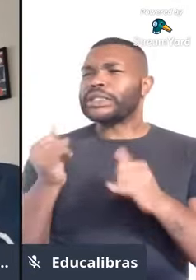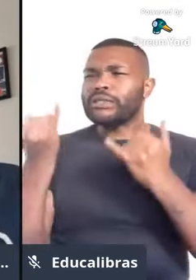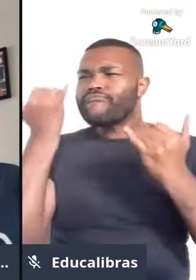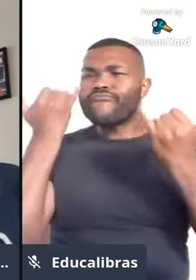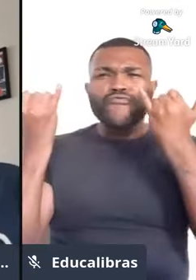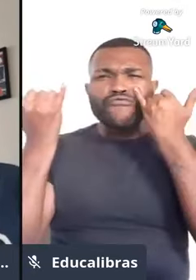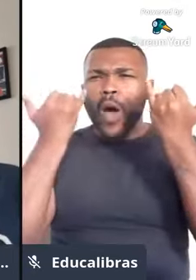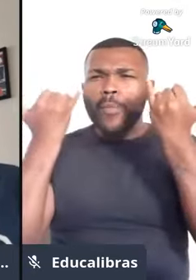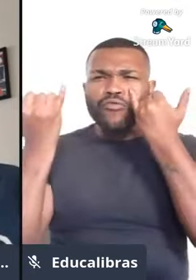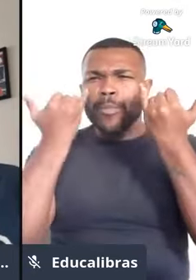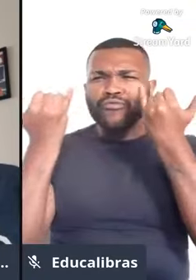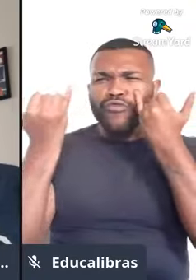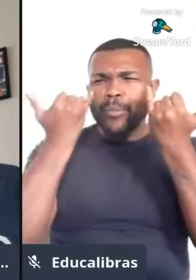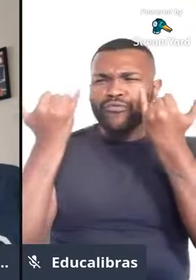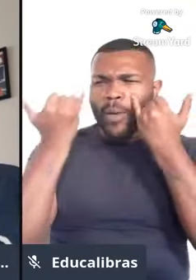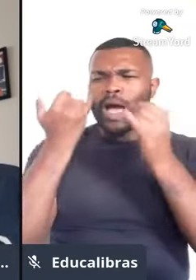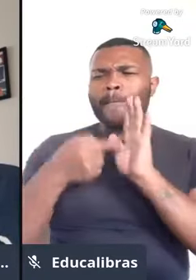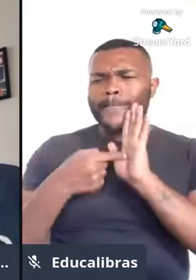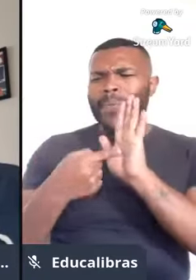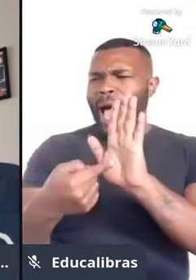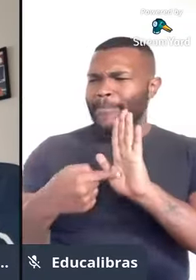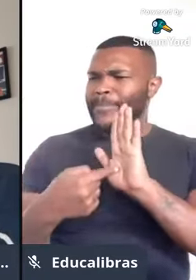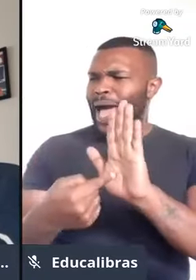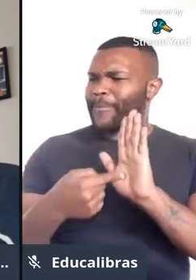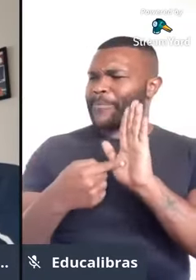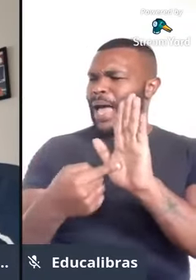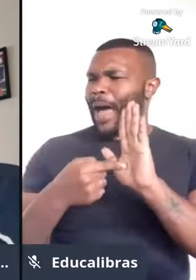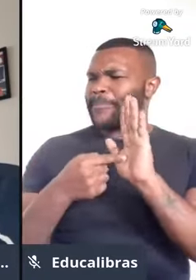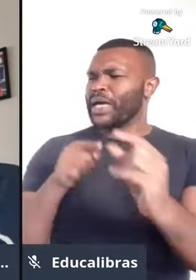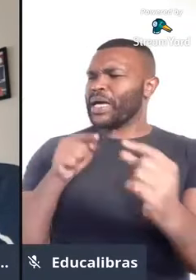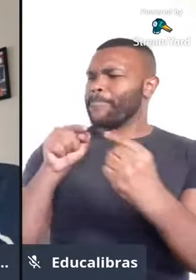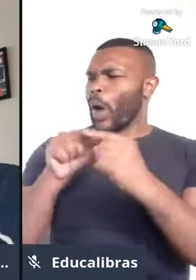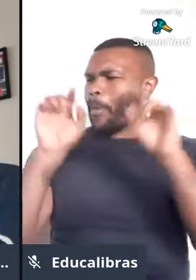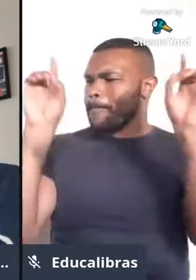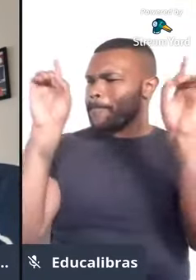sobre a pandemia com relação à pessoa com deficiência. O que você aprendeu?